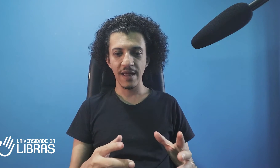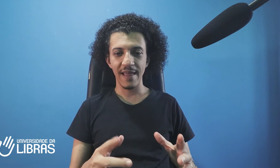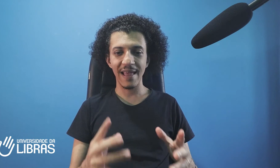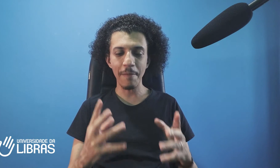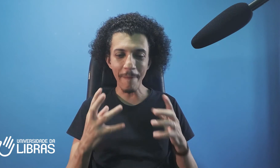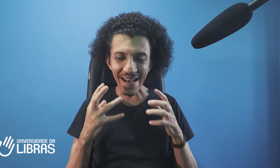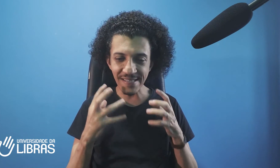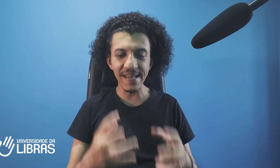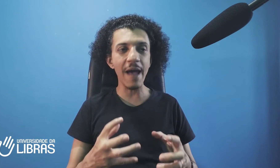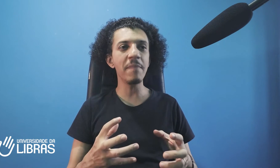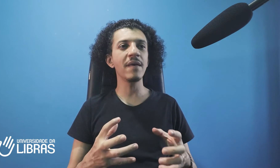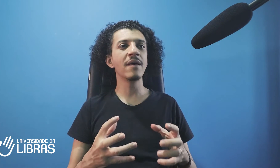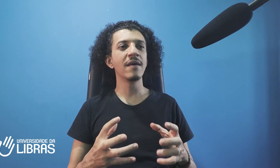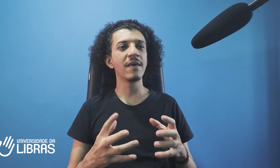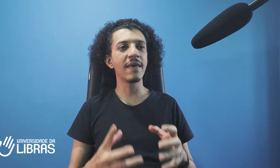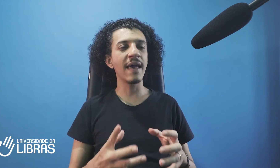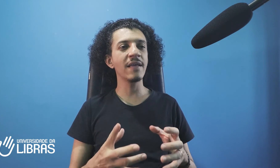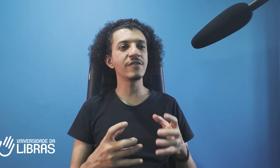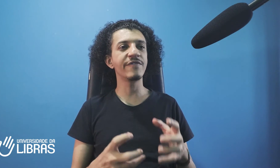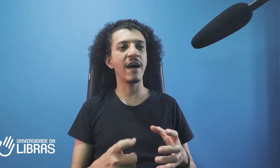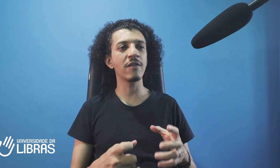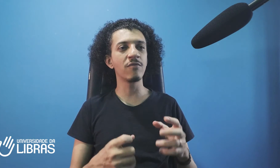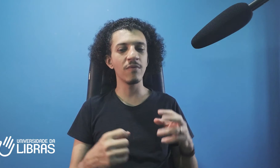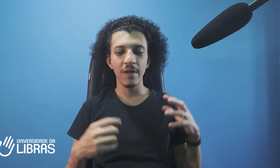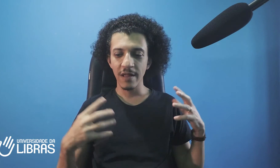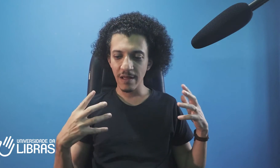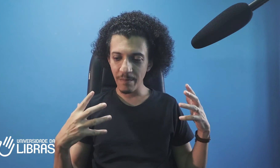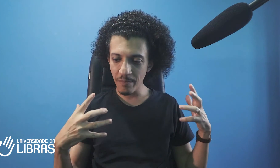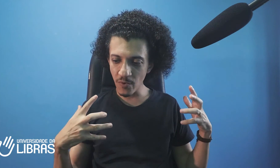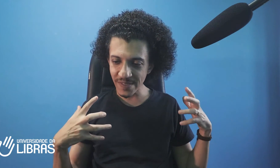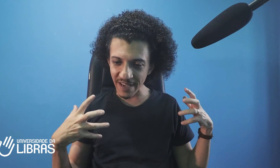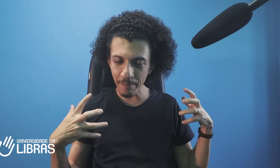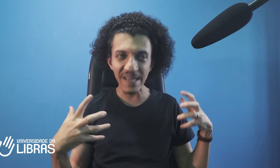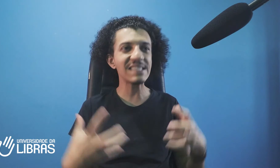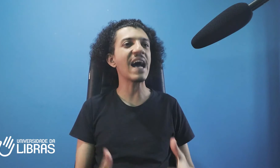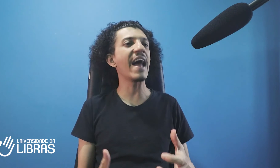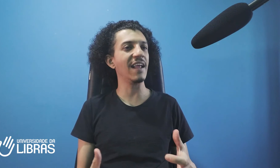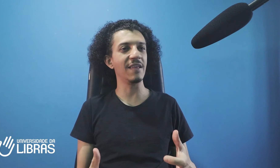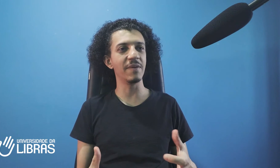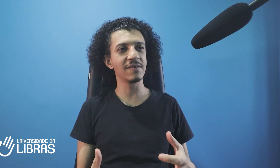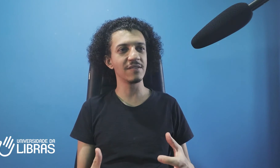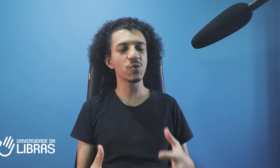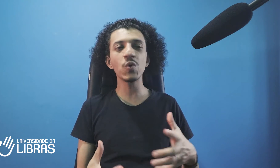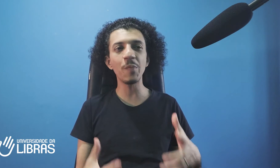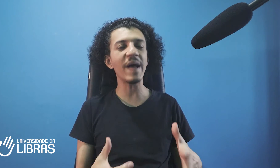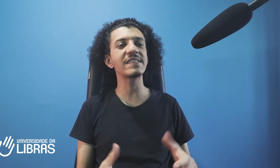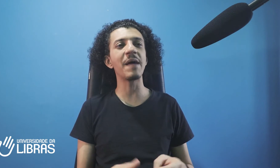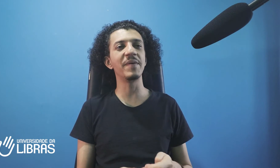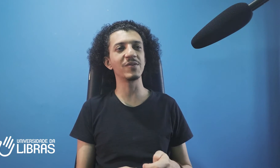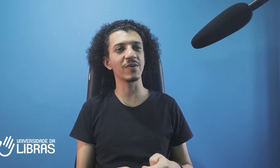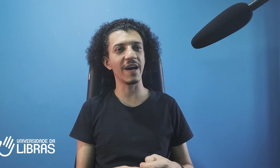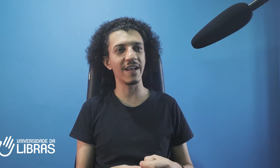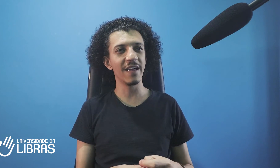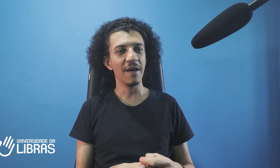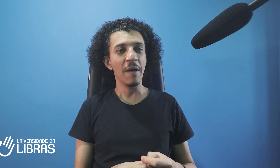ele percebe quem de fato consegue pensar em Libras o surdo percebe isso cara